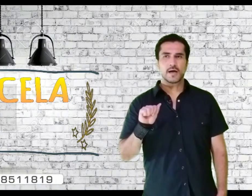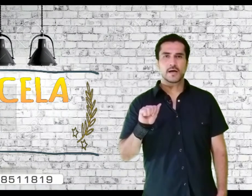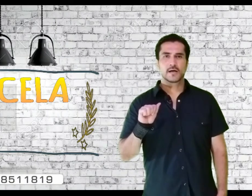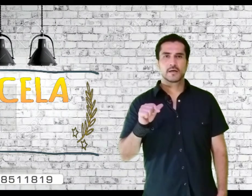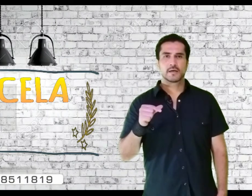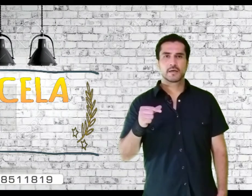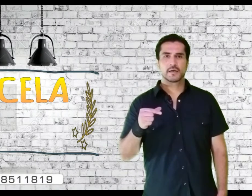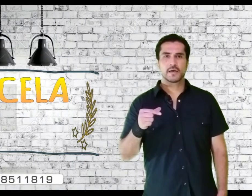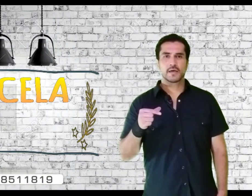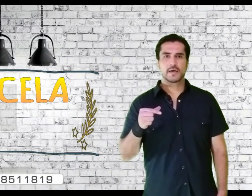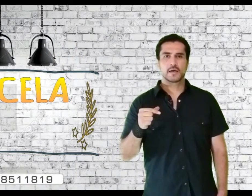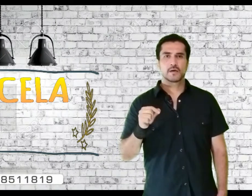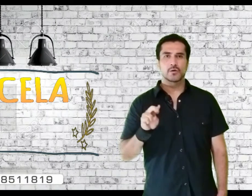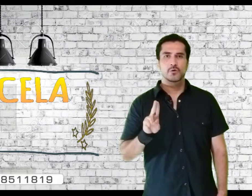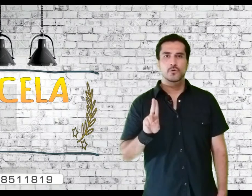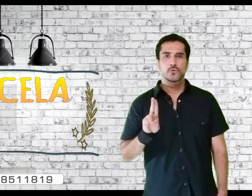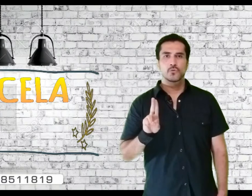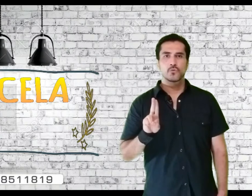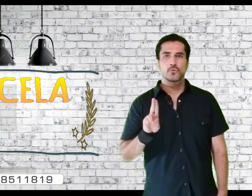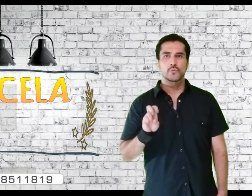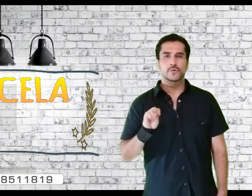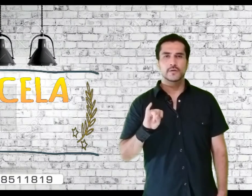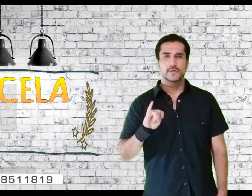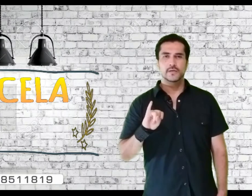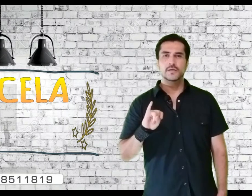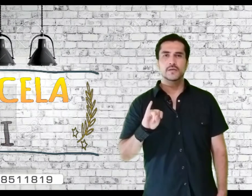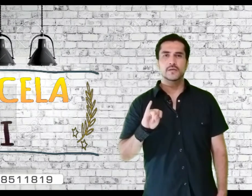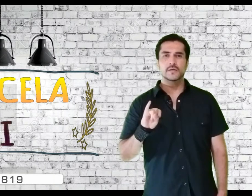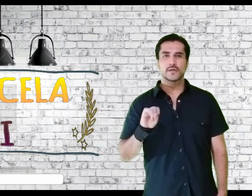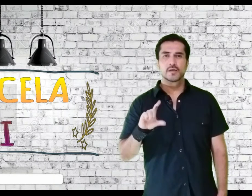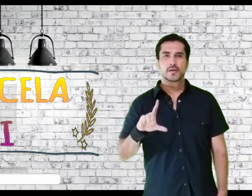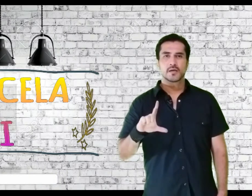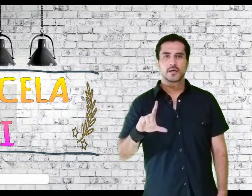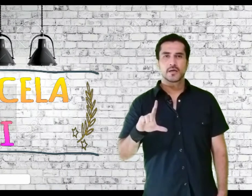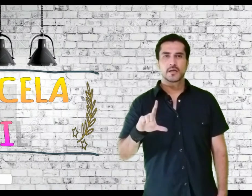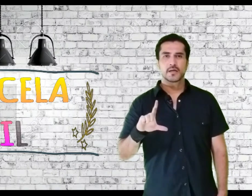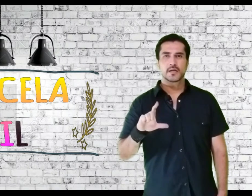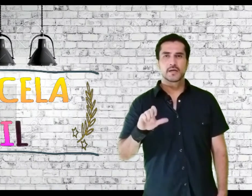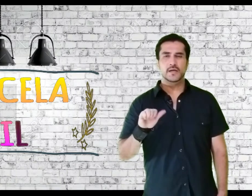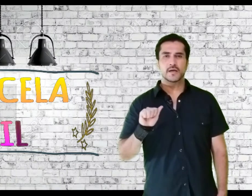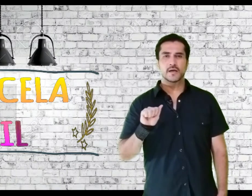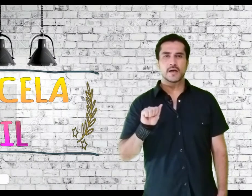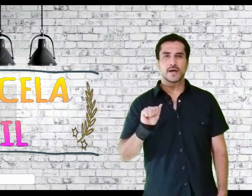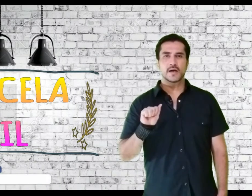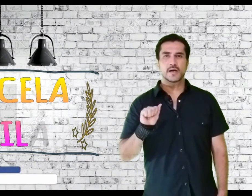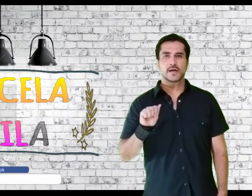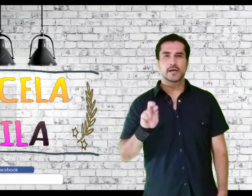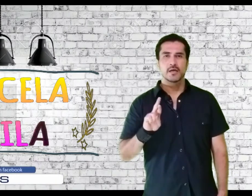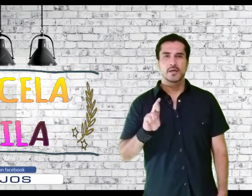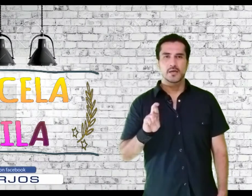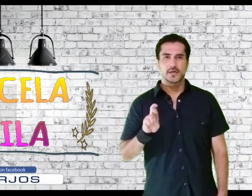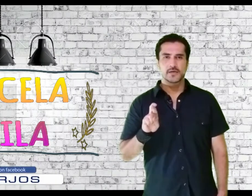A, G, U, I, L, A,